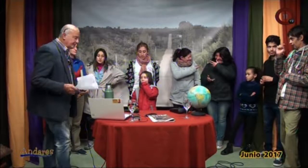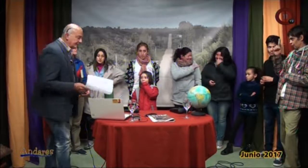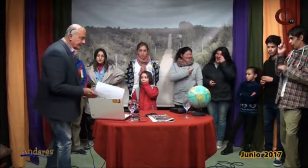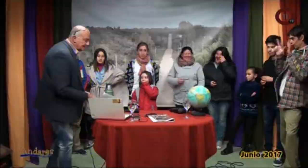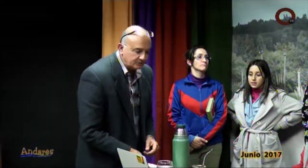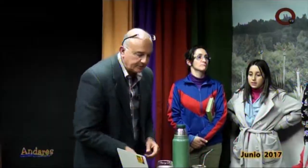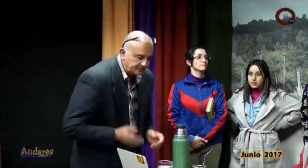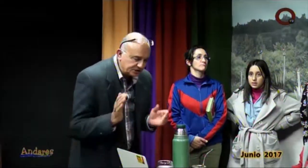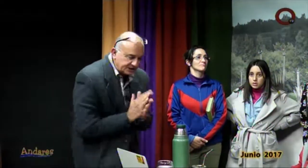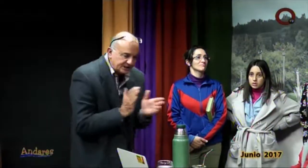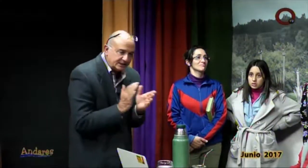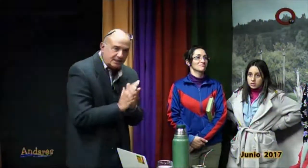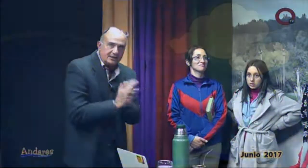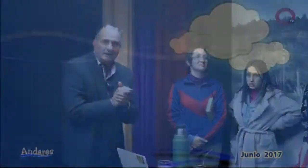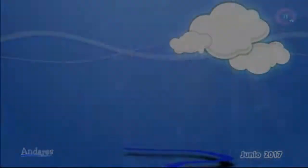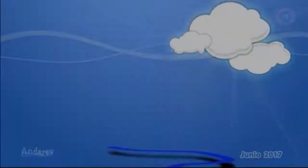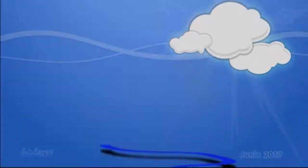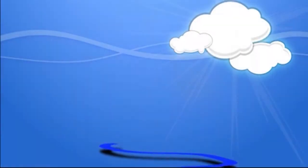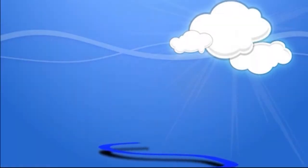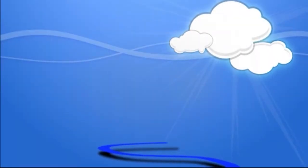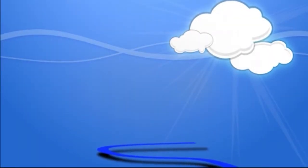Una tandita Rapidito Rapidito Ya Ya Ya Ya Ya Ya